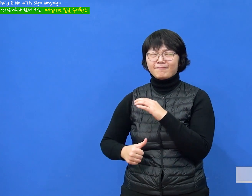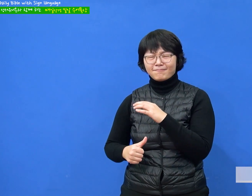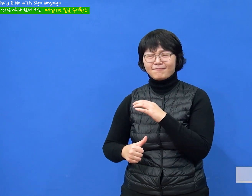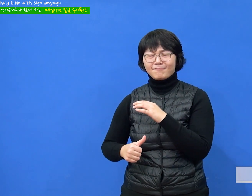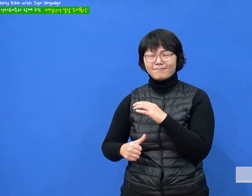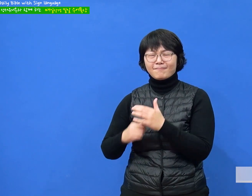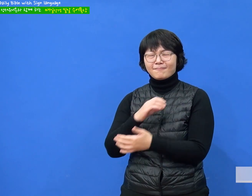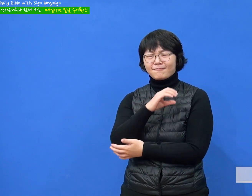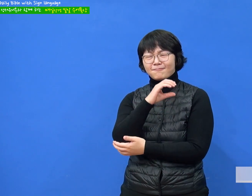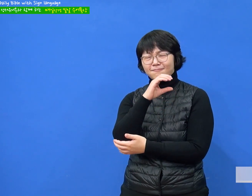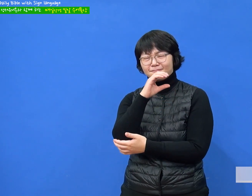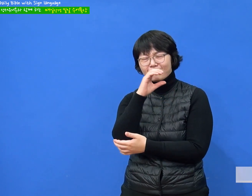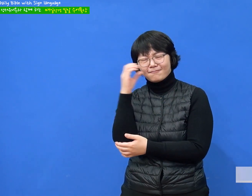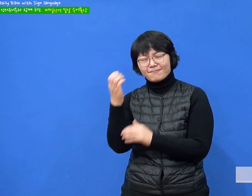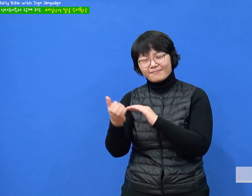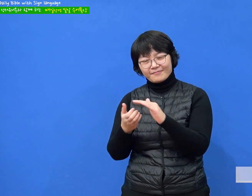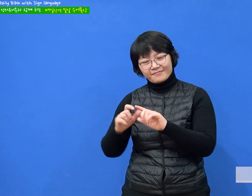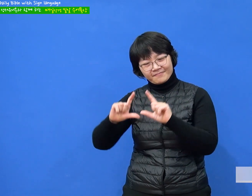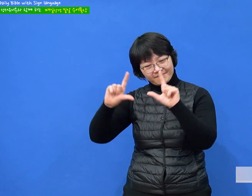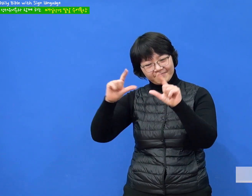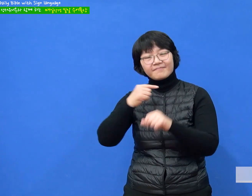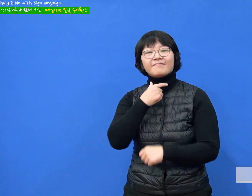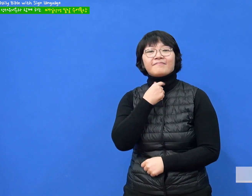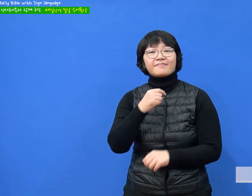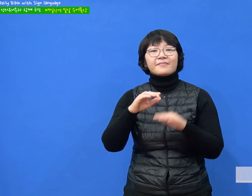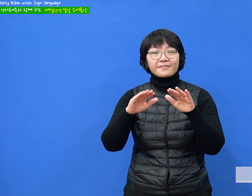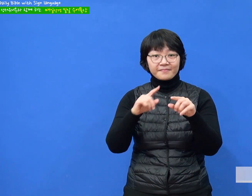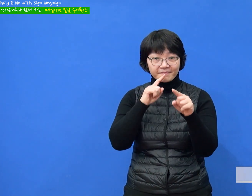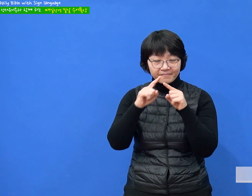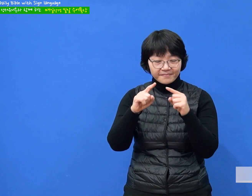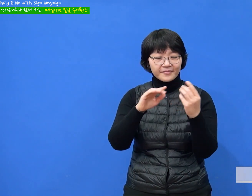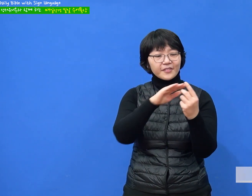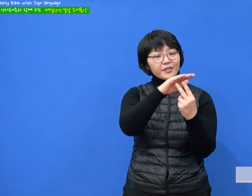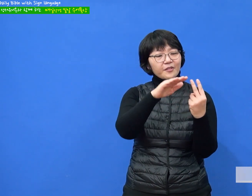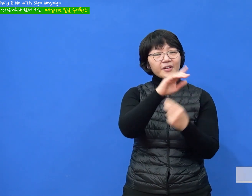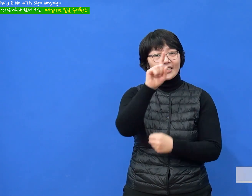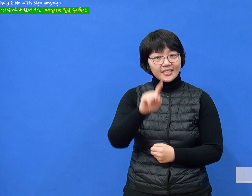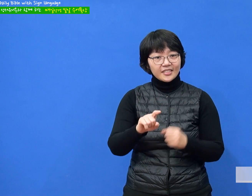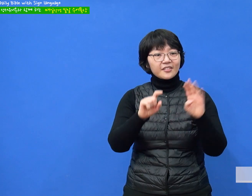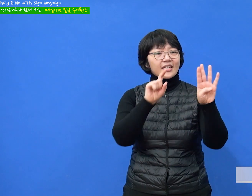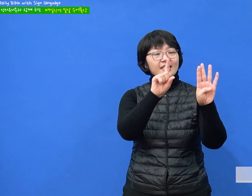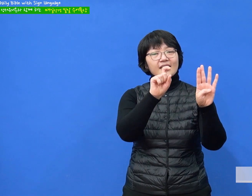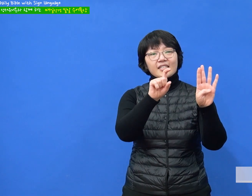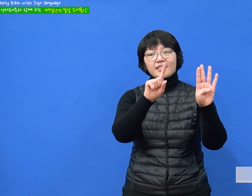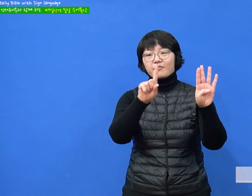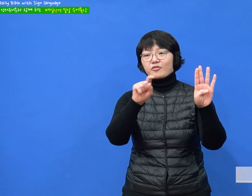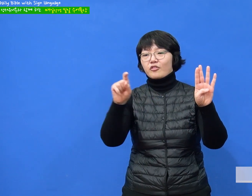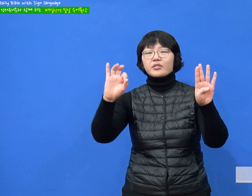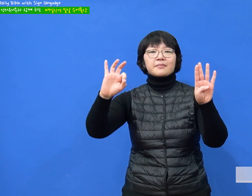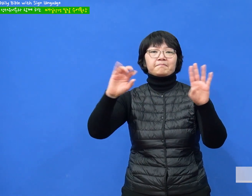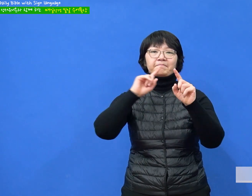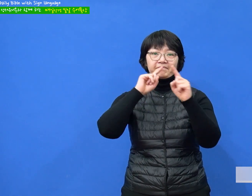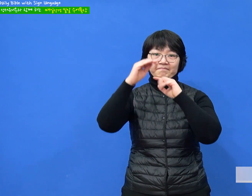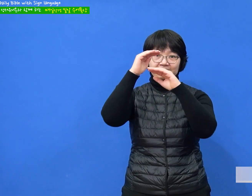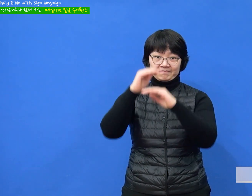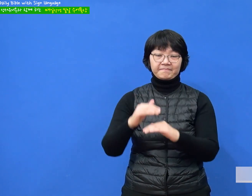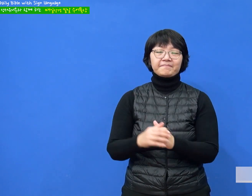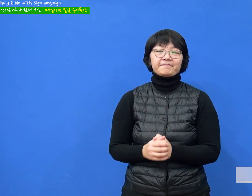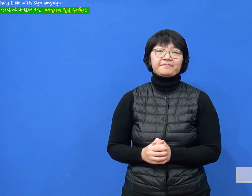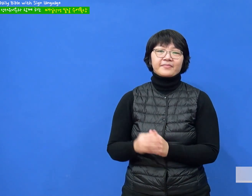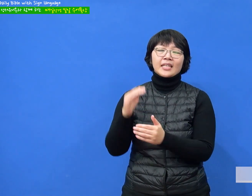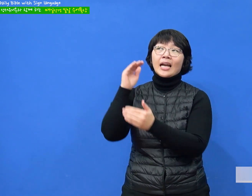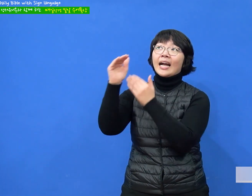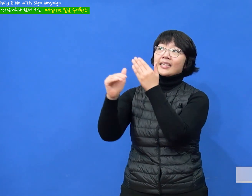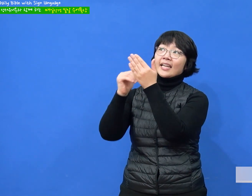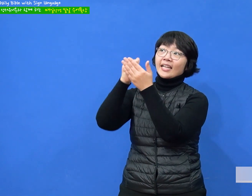바랍니다. 오늘 본문은 요한일서 4장 1절에서 10절까지 말씀입니다.